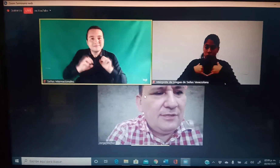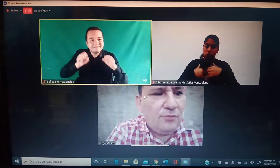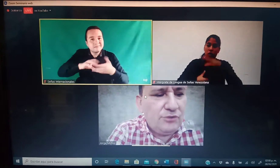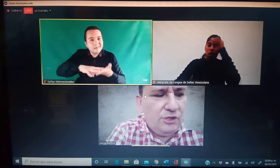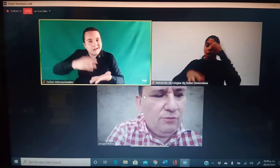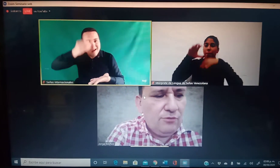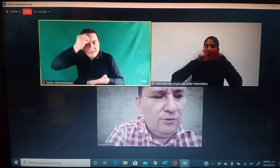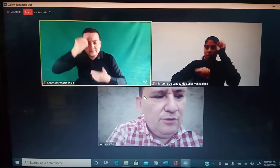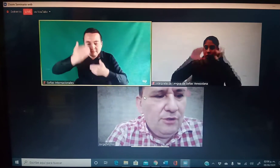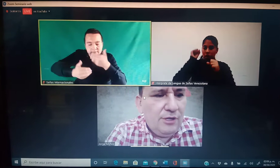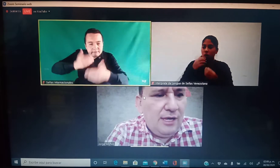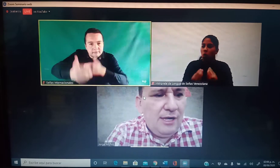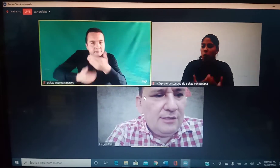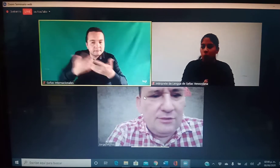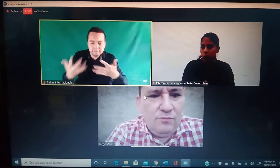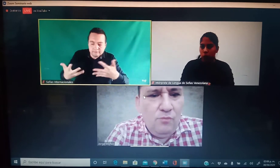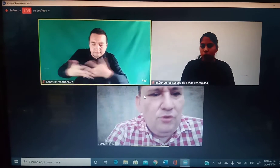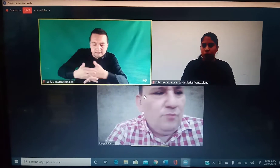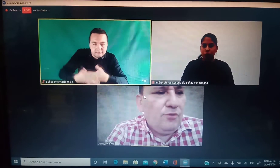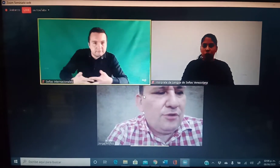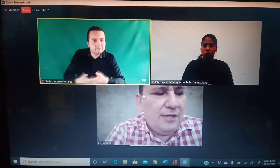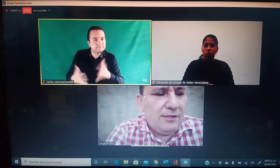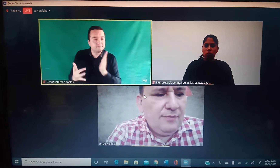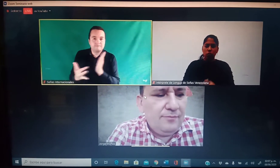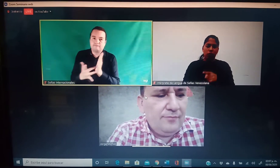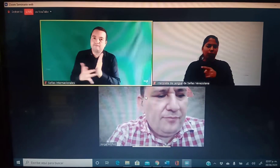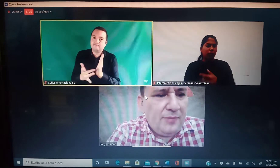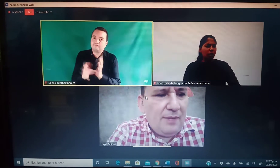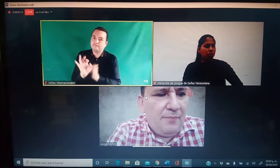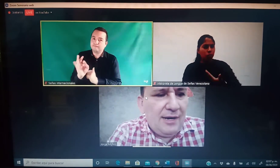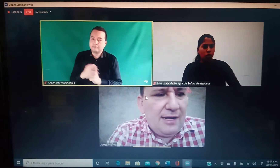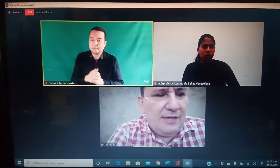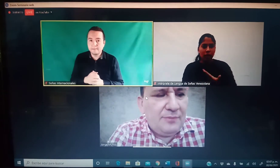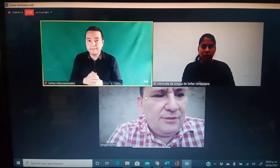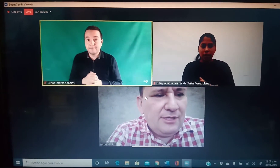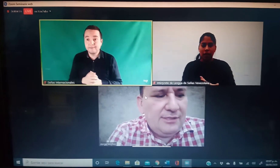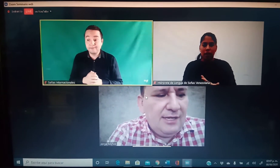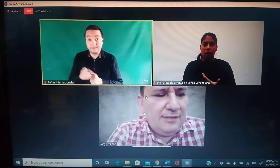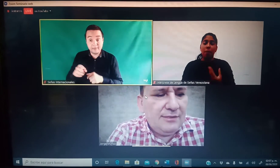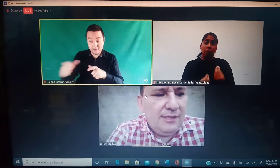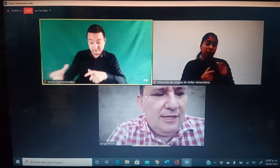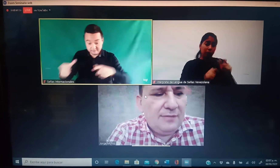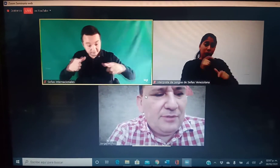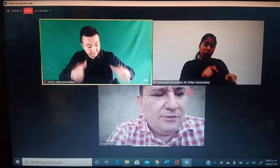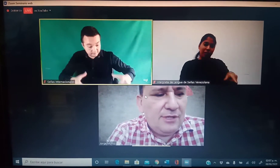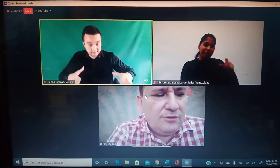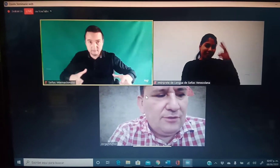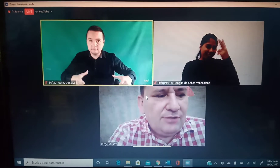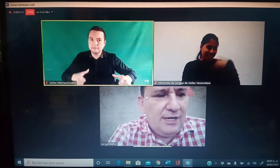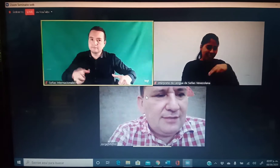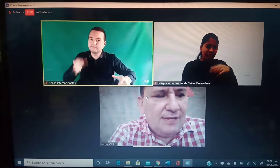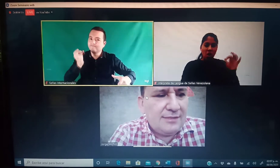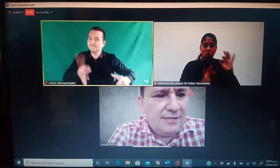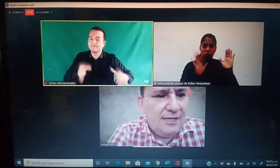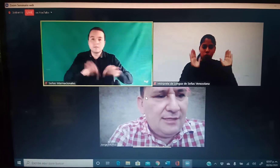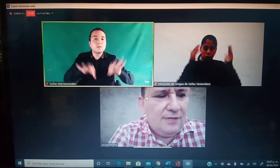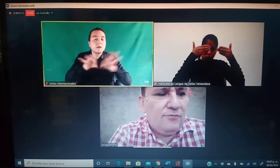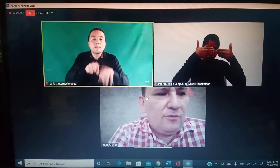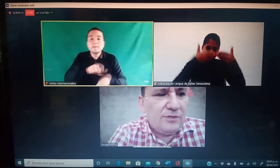dispositivo. Ok. es muy importante para que las personas ciegas y las personas sordos ciegas